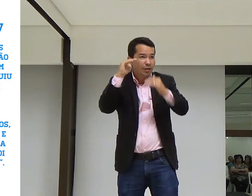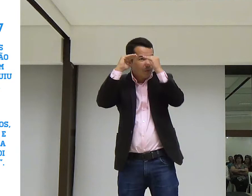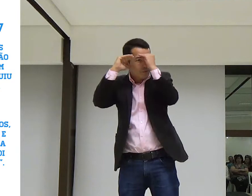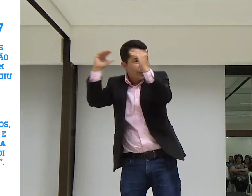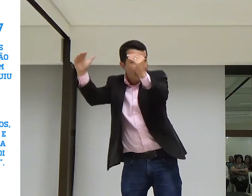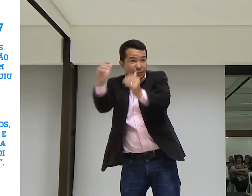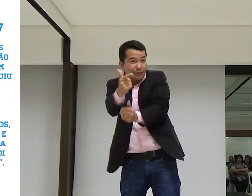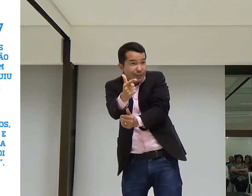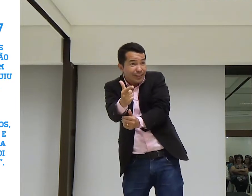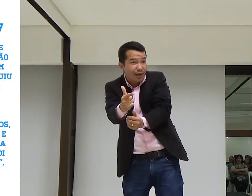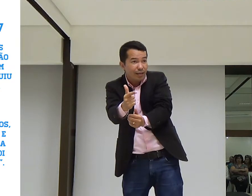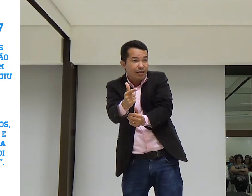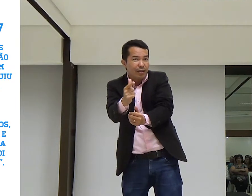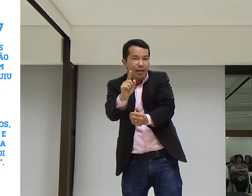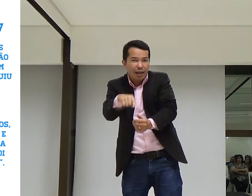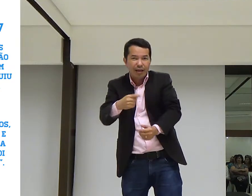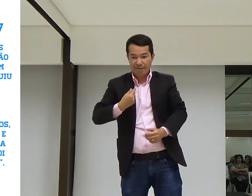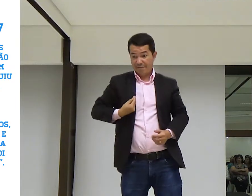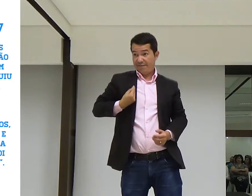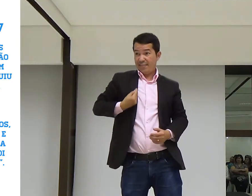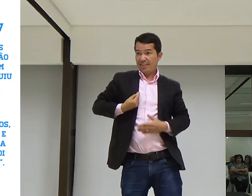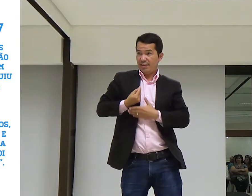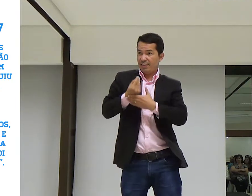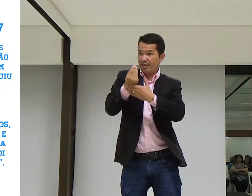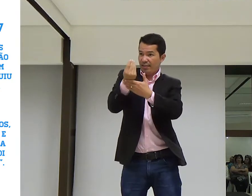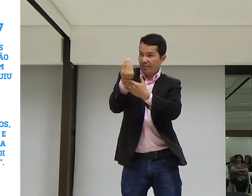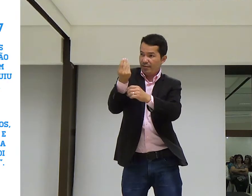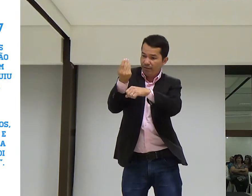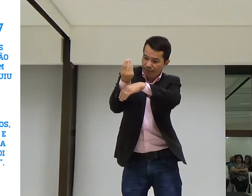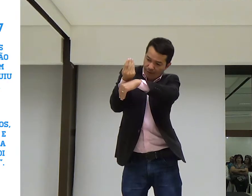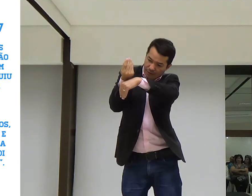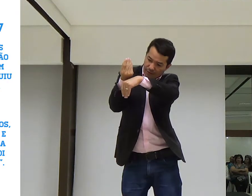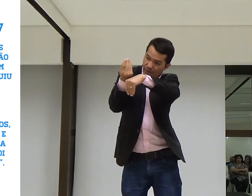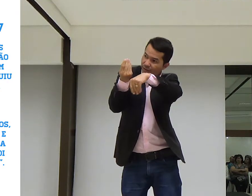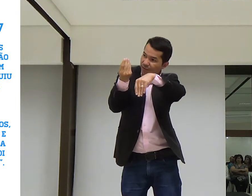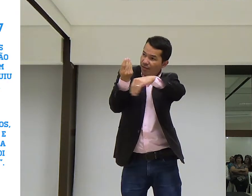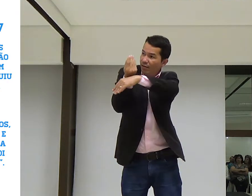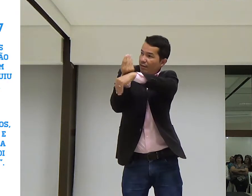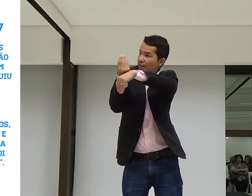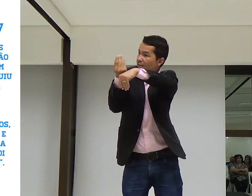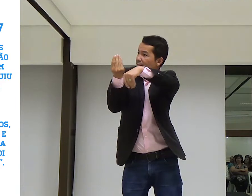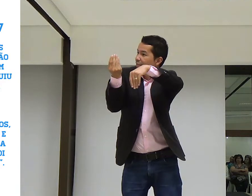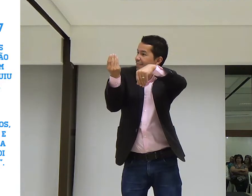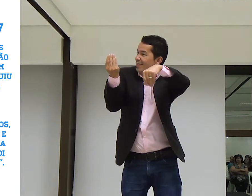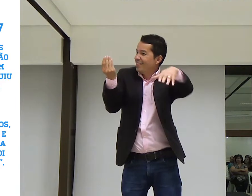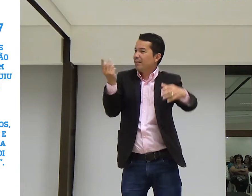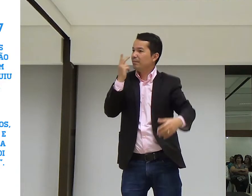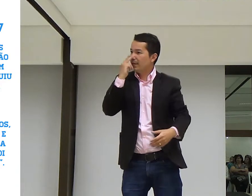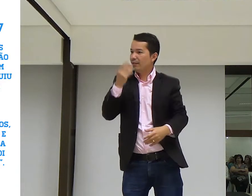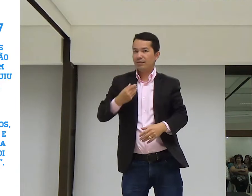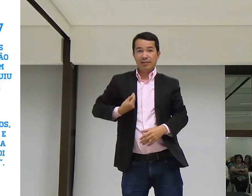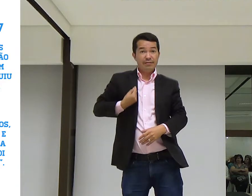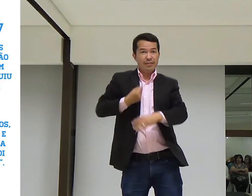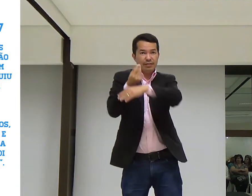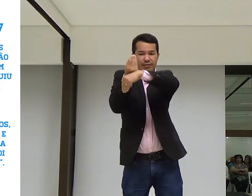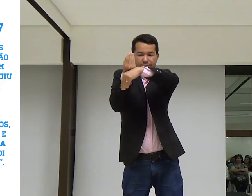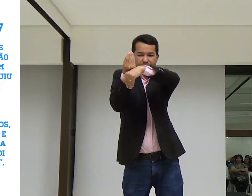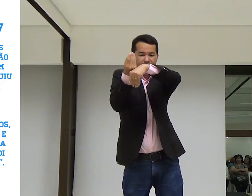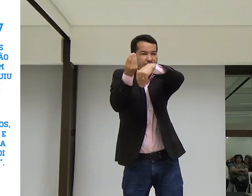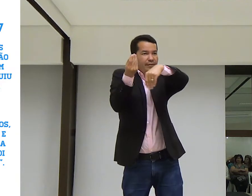assim. E é assim, a pessoa que não obedece a Deus, que não tem a sua, vida baseada com uma base